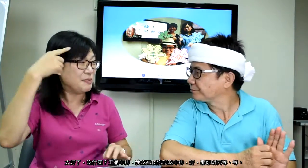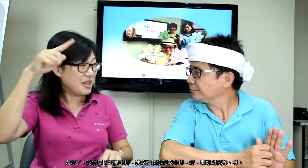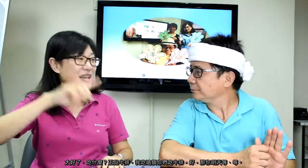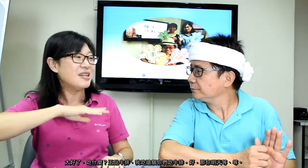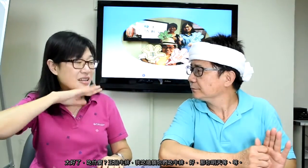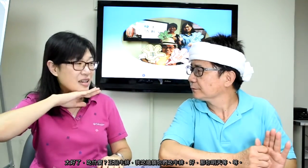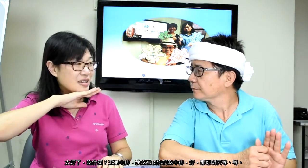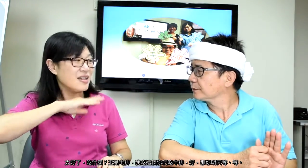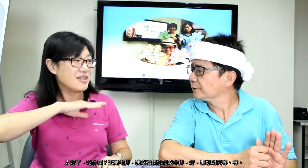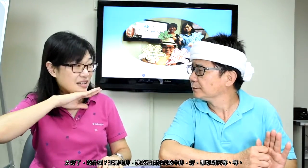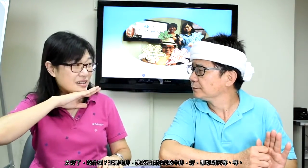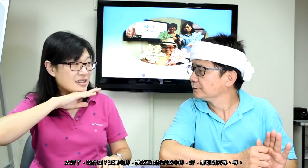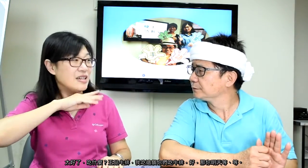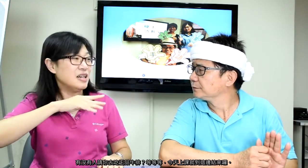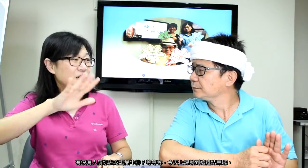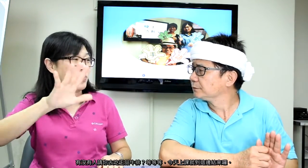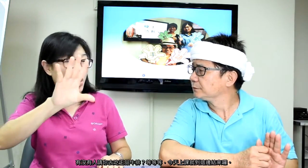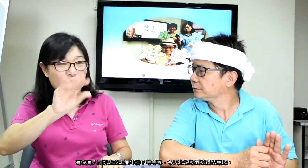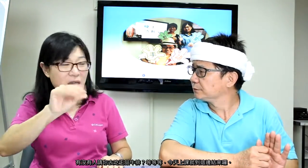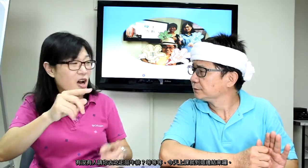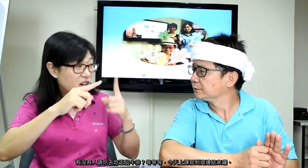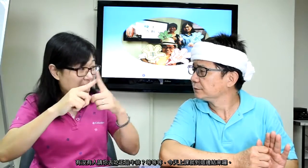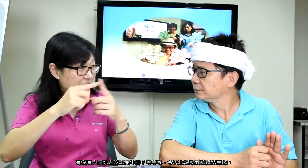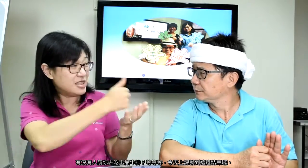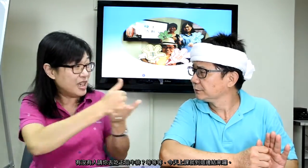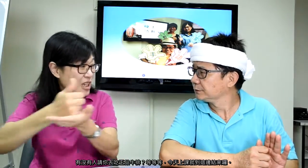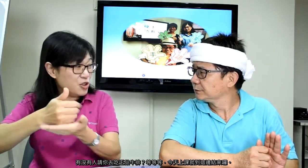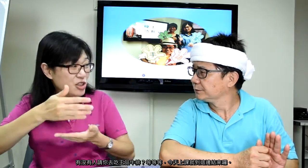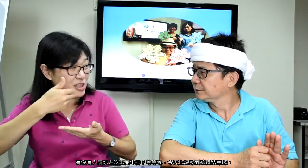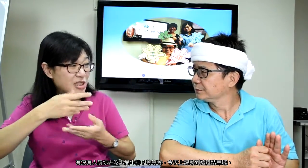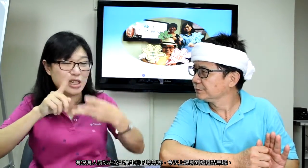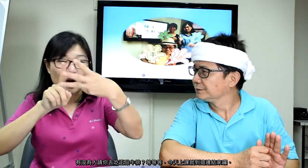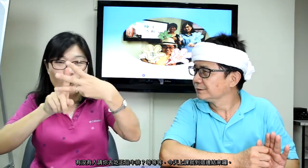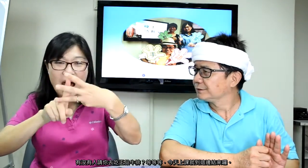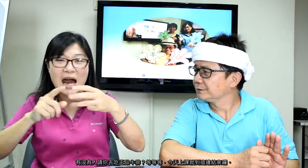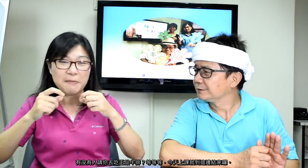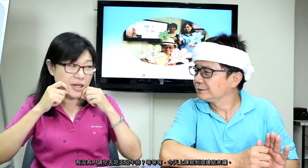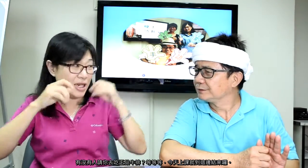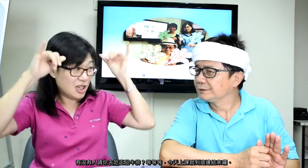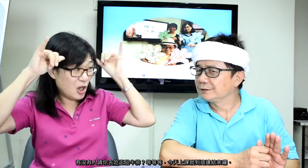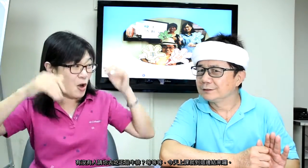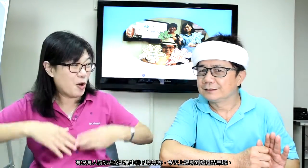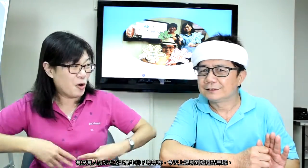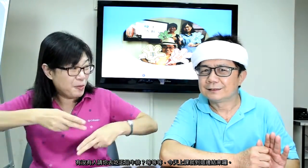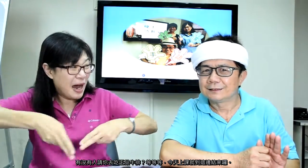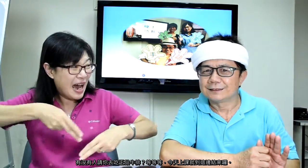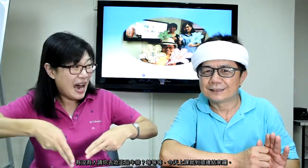明天等等。有没有人请你去吃王品牛